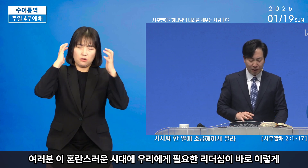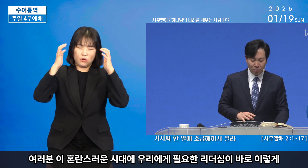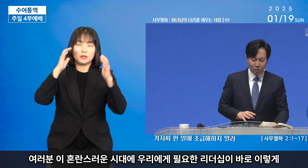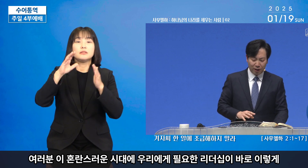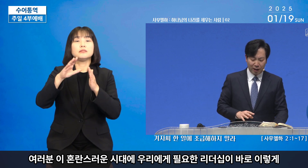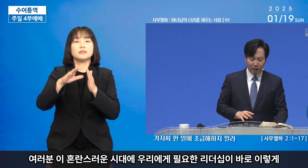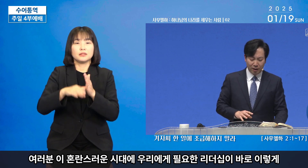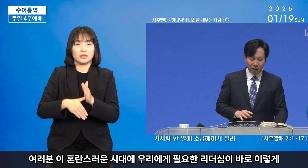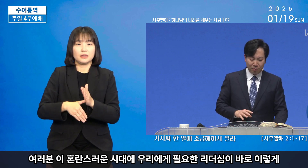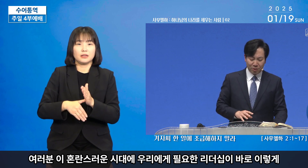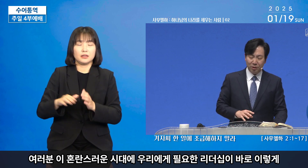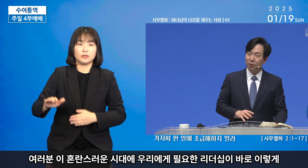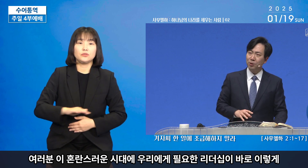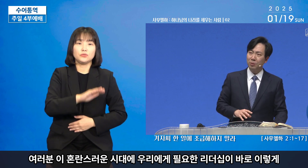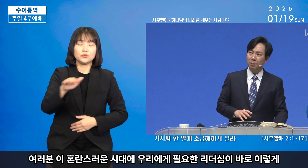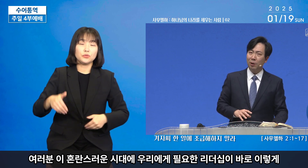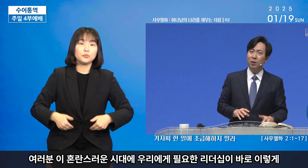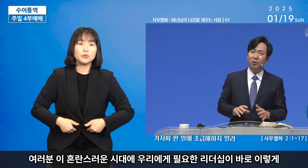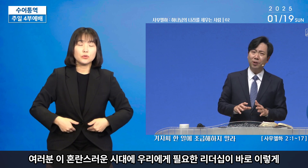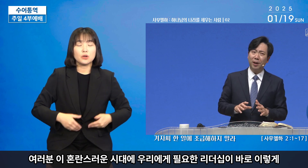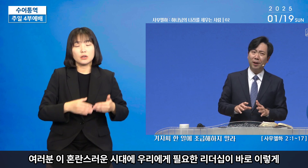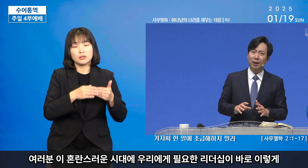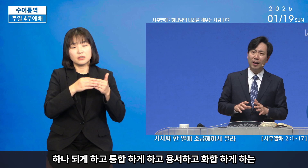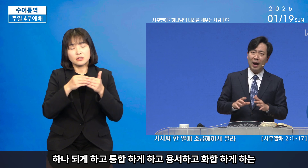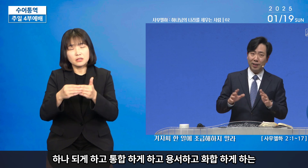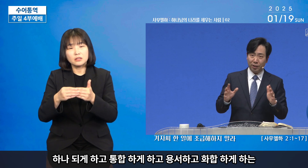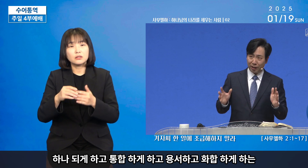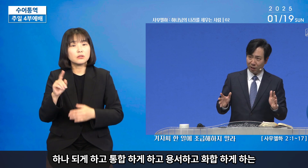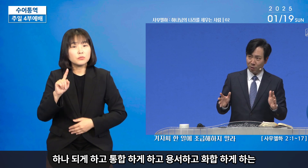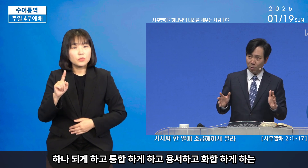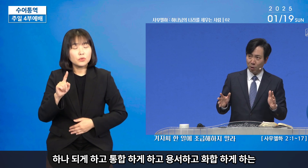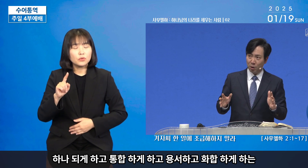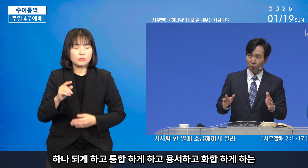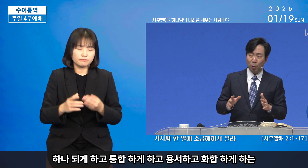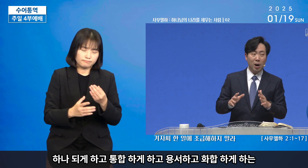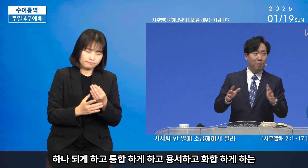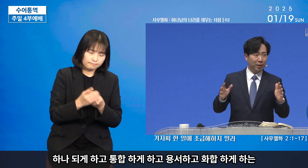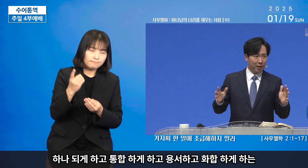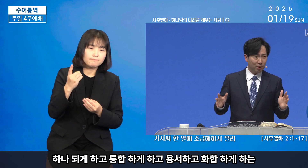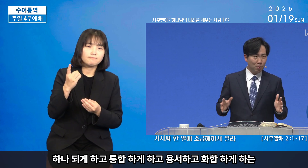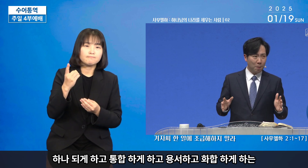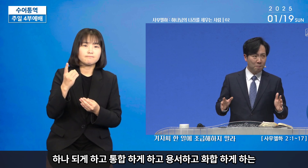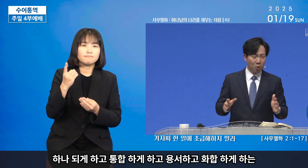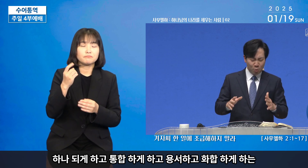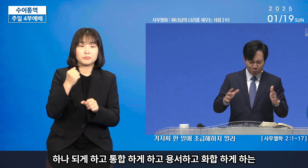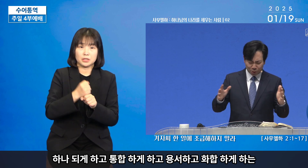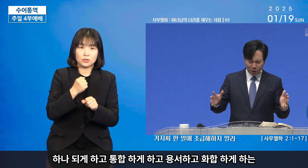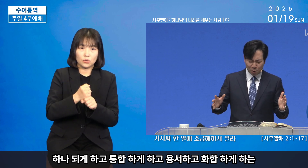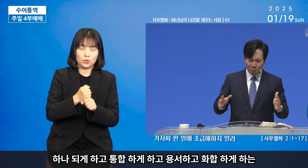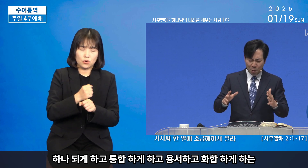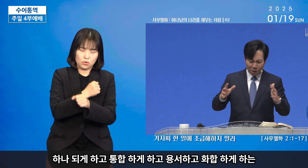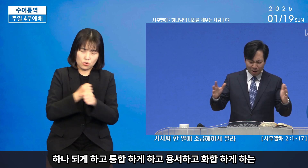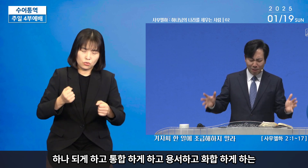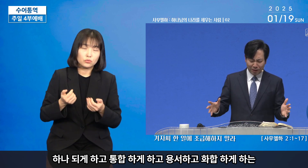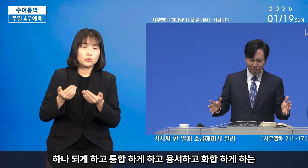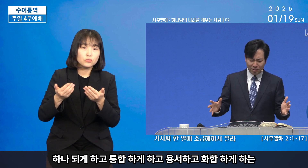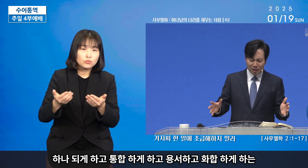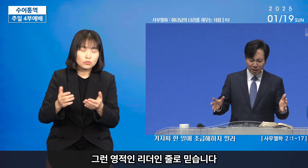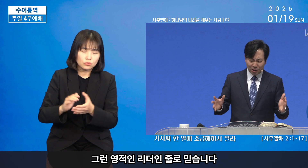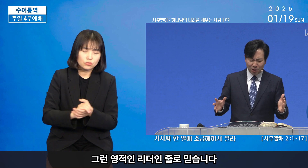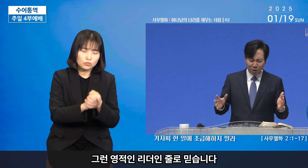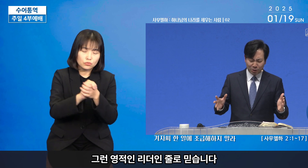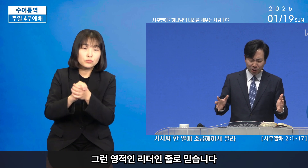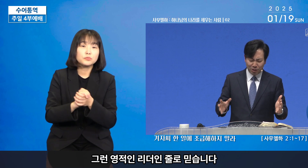시대에 우리에게 필요한 리더십이 바로 이렇게 하나 되게 하고 통합하게 하고 용서하고 화합하게